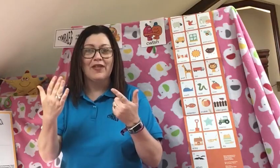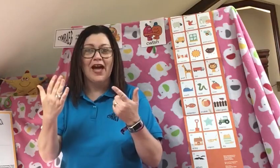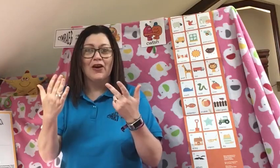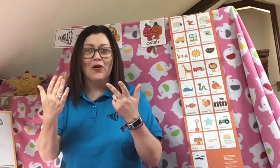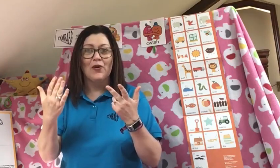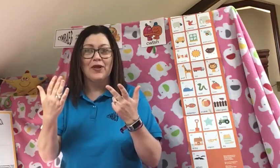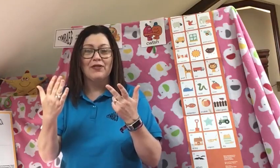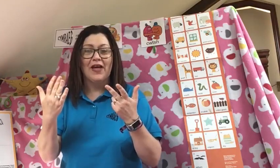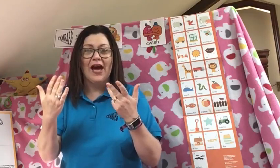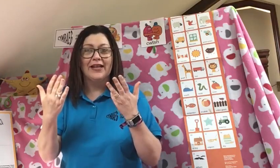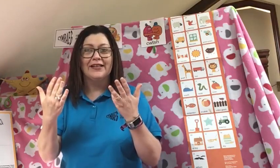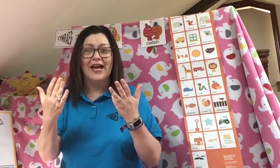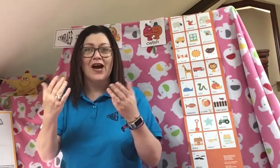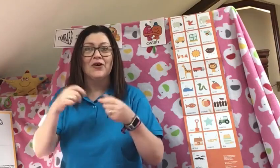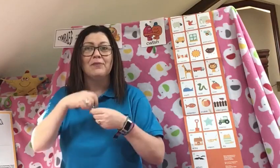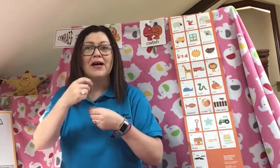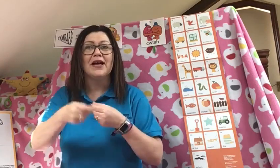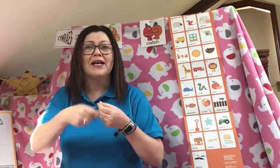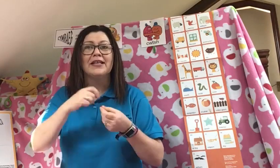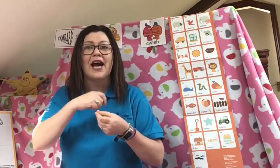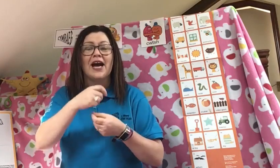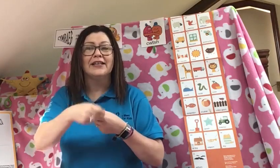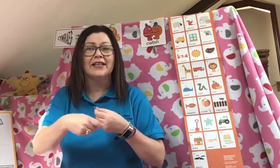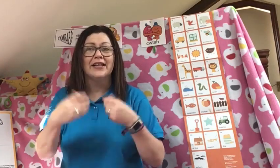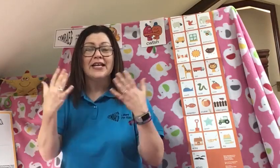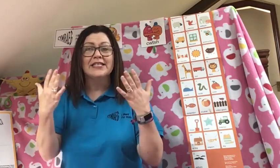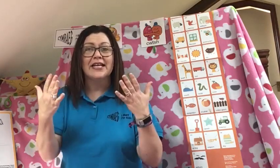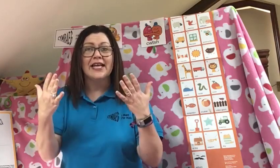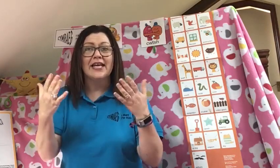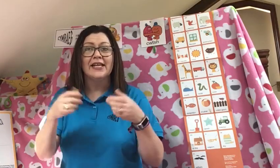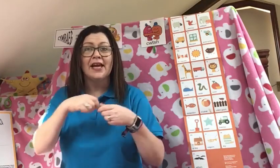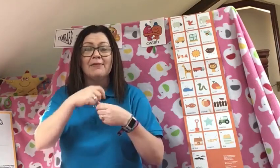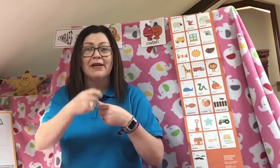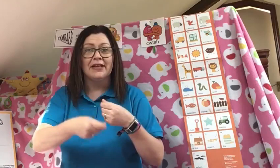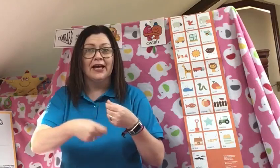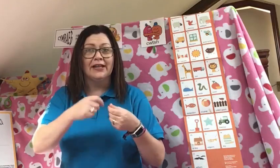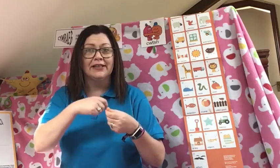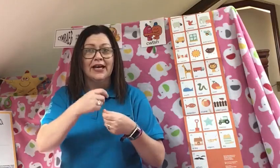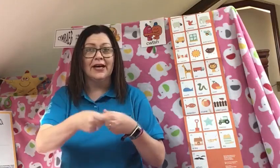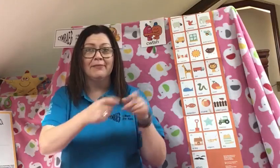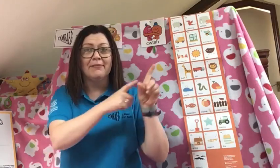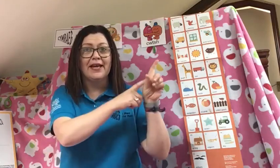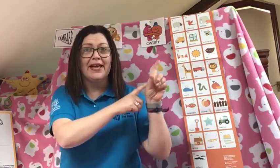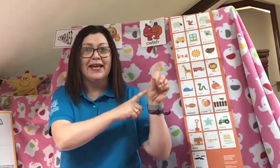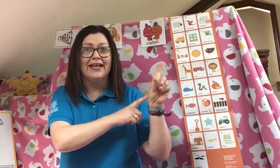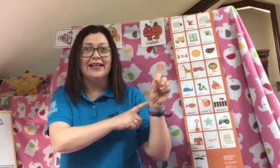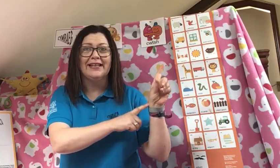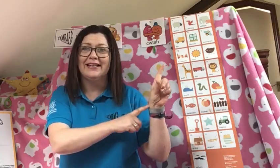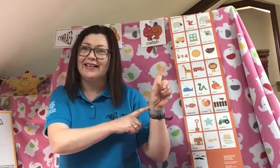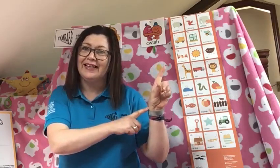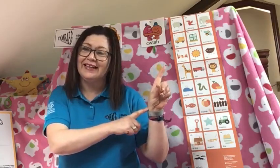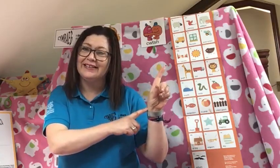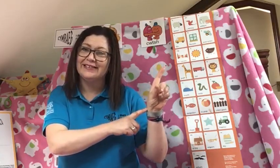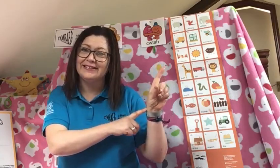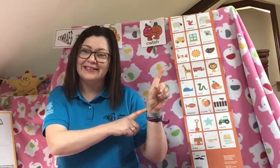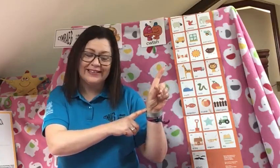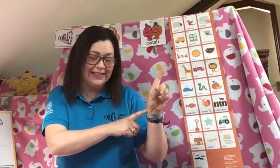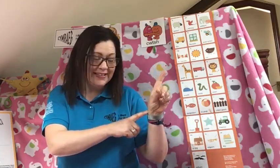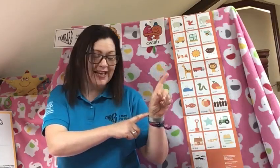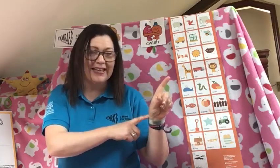a 8 a 9 banana, 10 banana melyn. Da